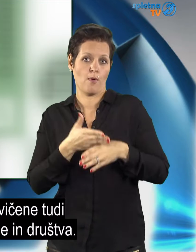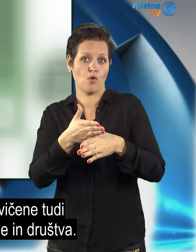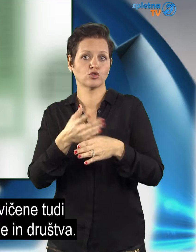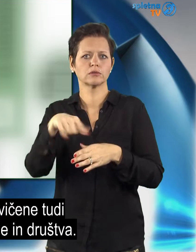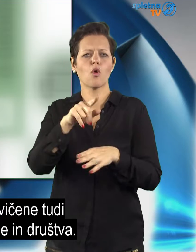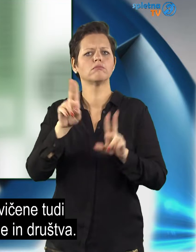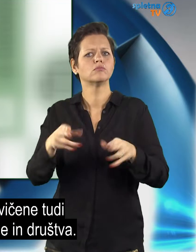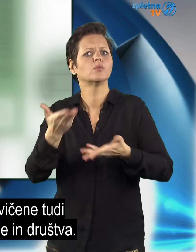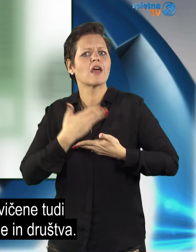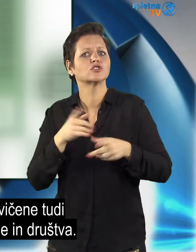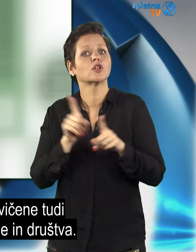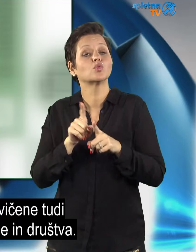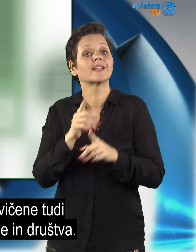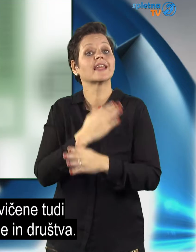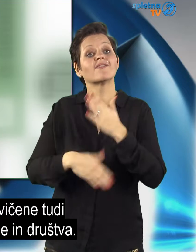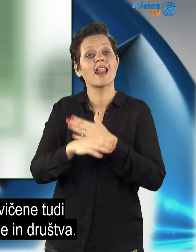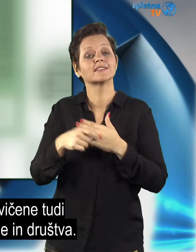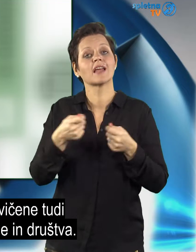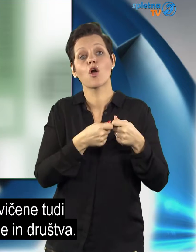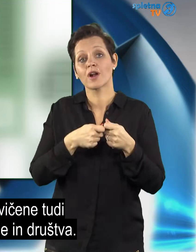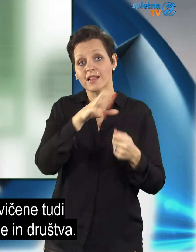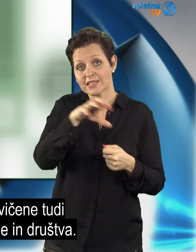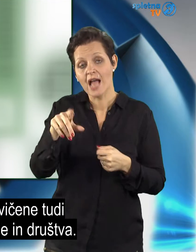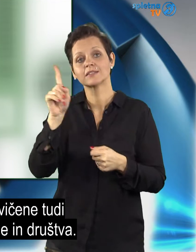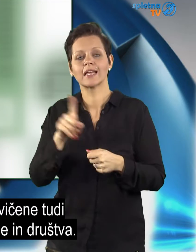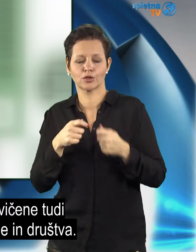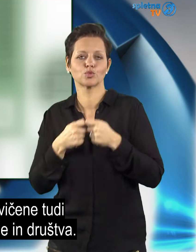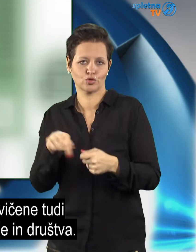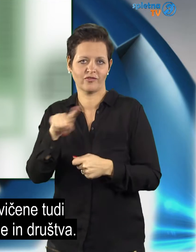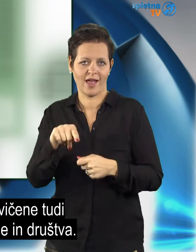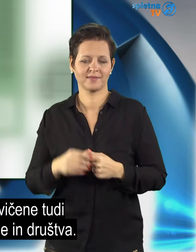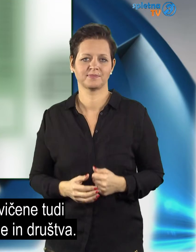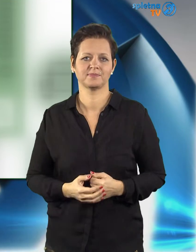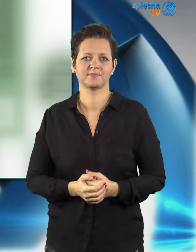Do pomoči so upravičene tudi invalidske organizacije in društva.